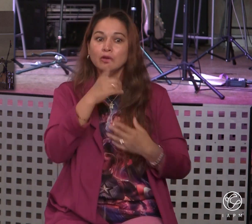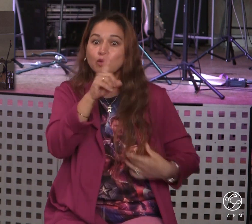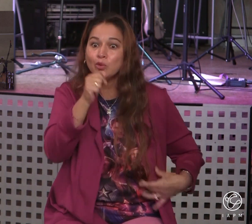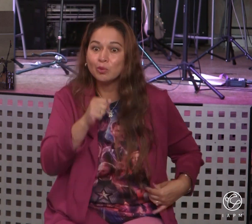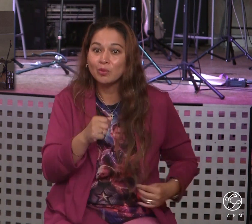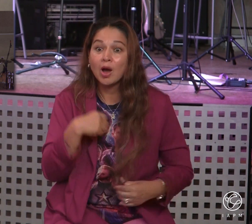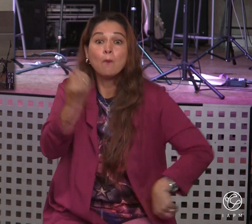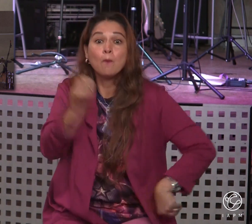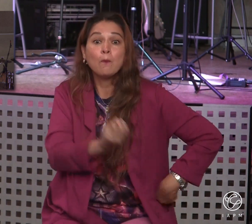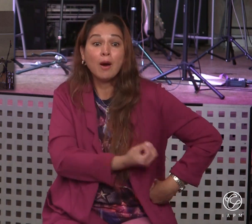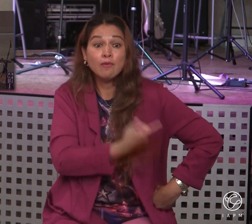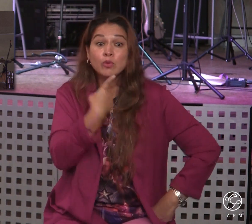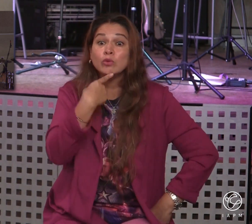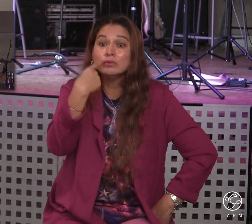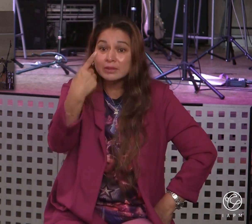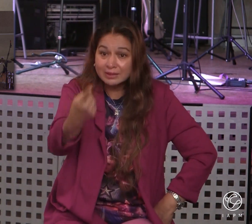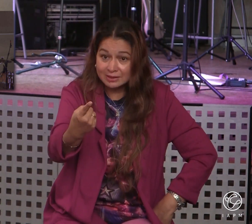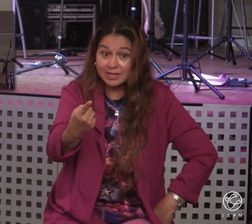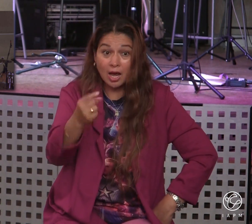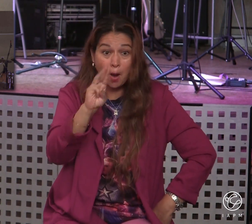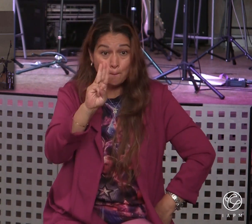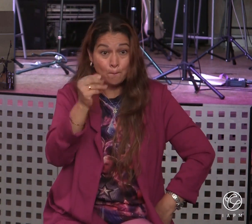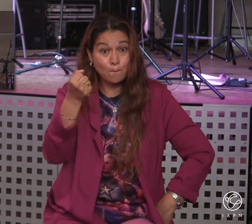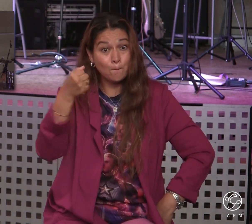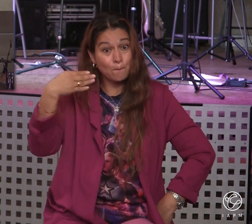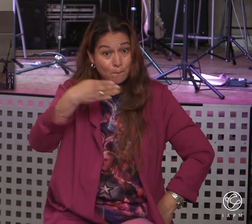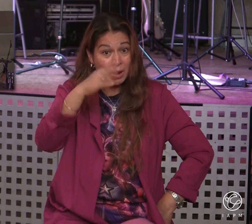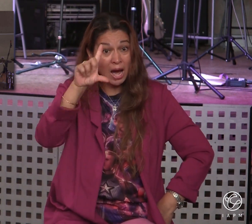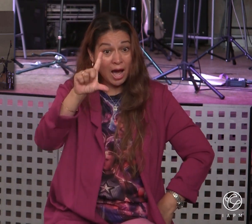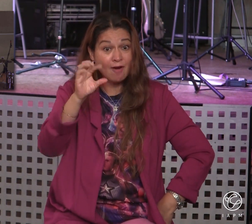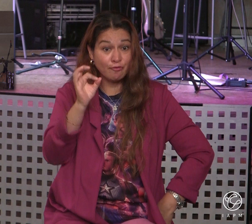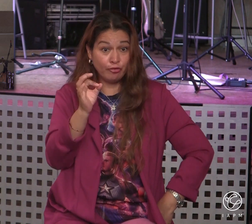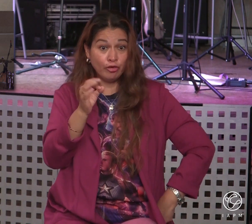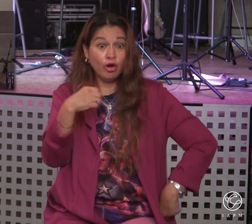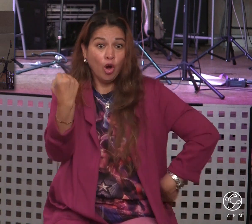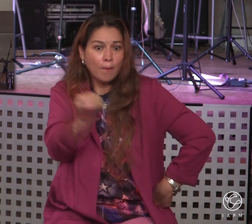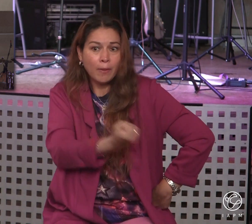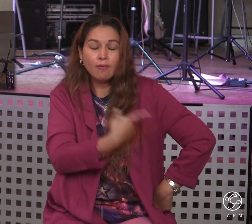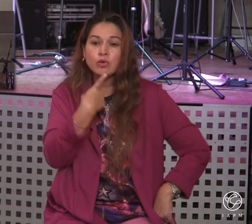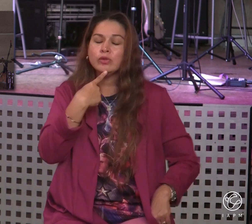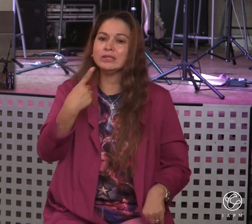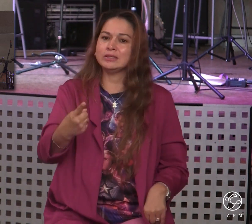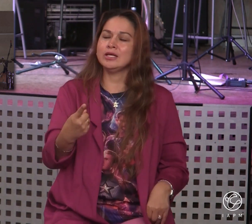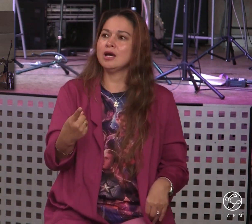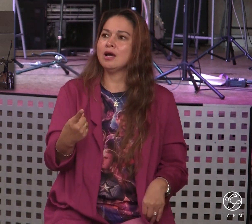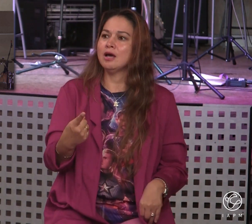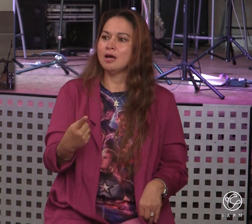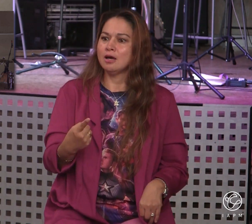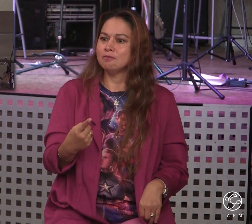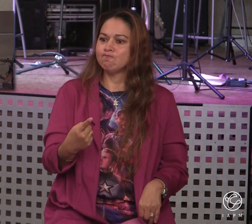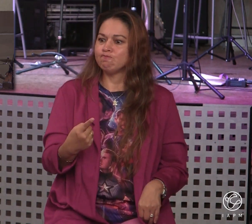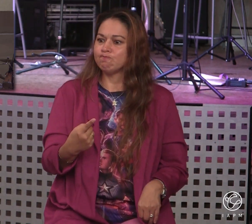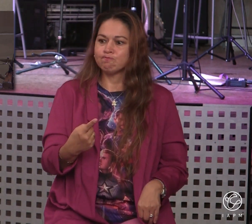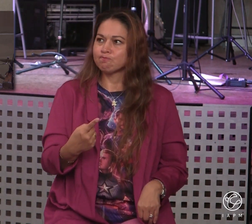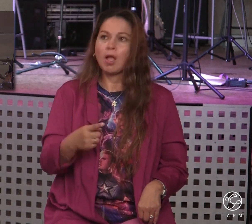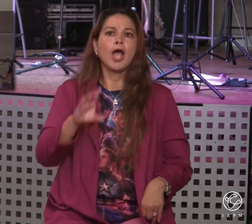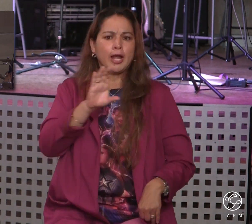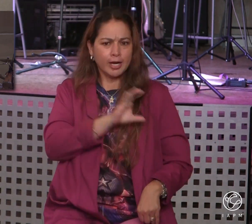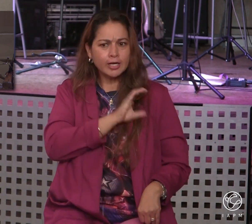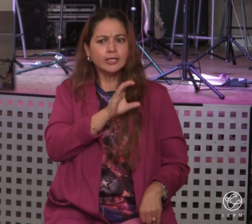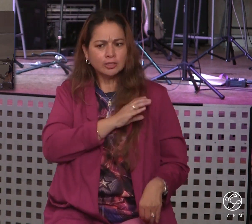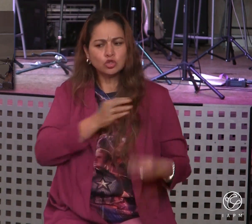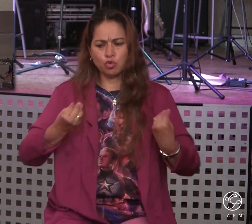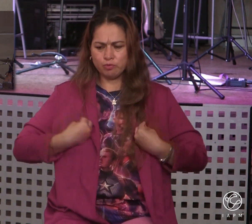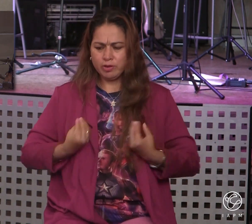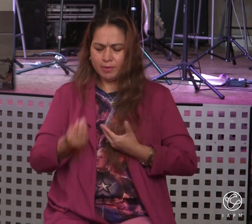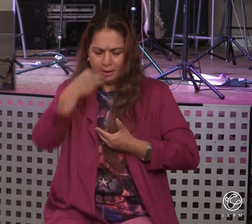Cristo vive en mí. Ya no vivo yo, Cristo vive en mí. Si yo no tengo claro quién es Cristo, voy a vivir